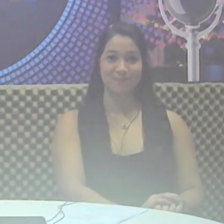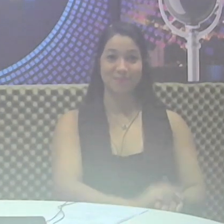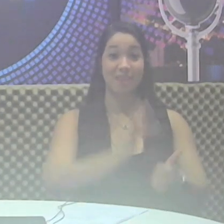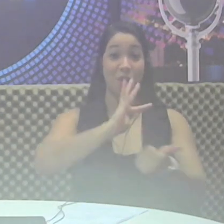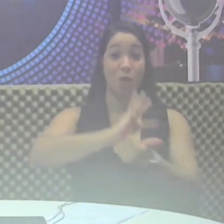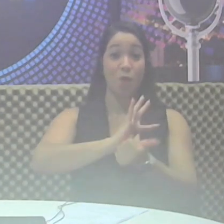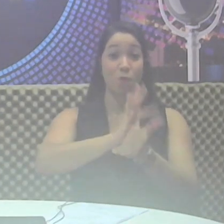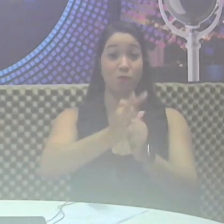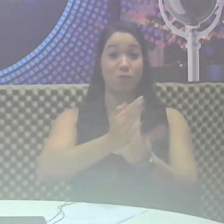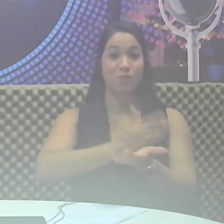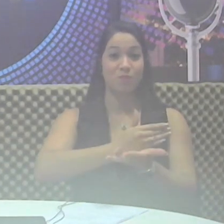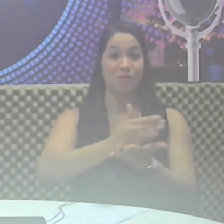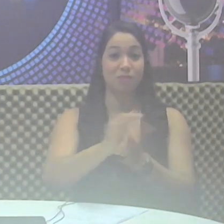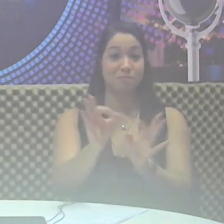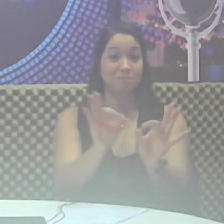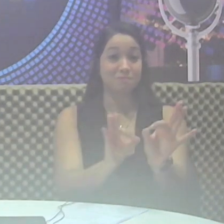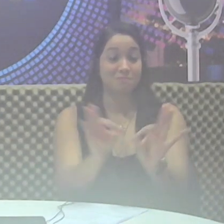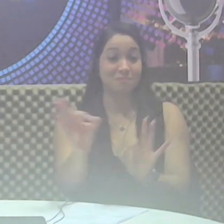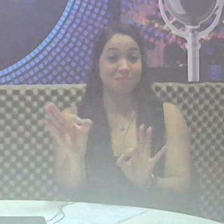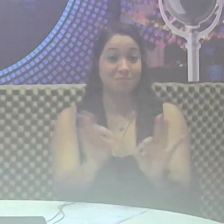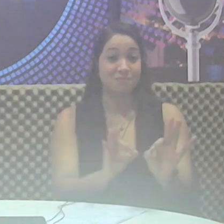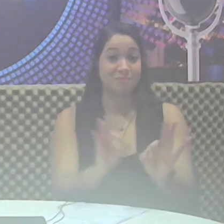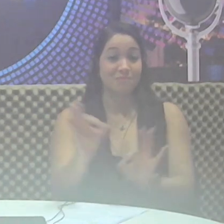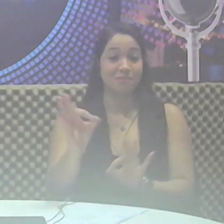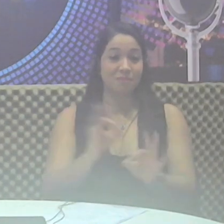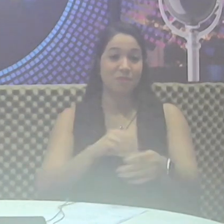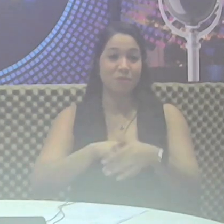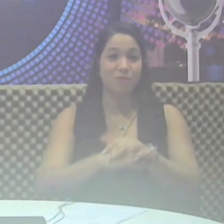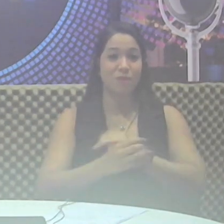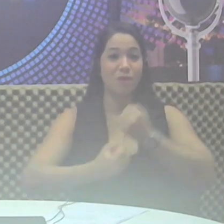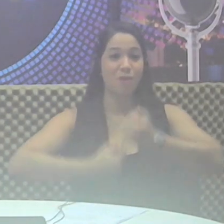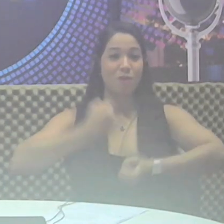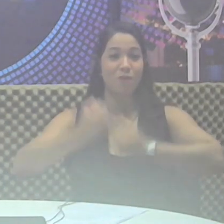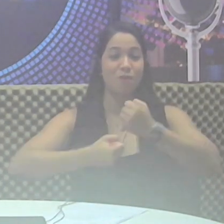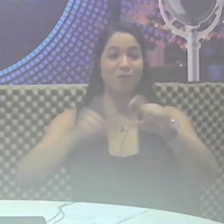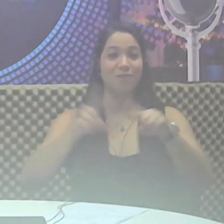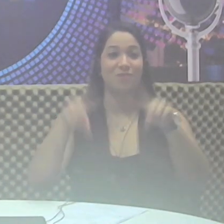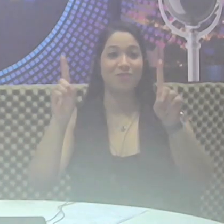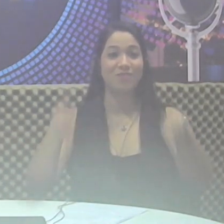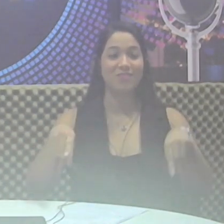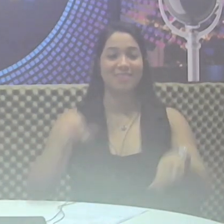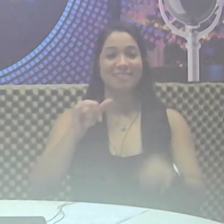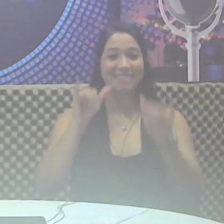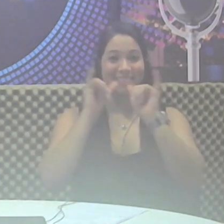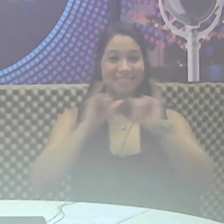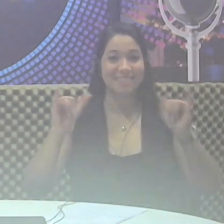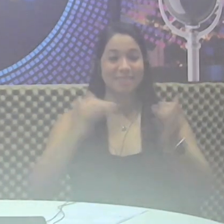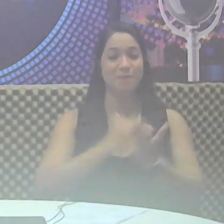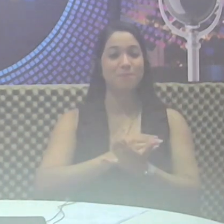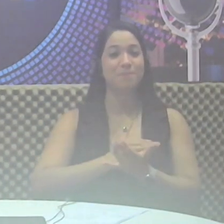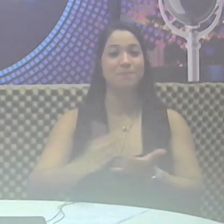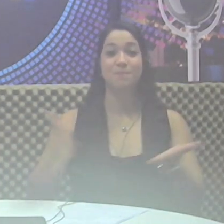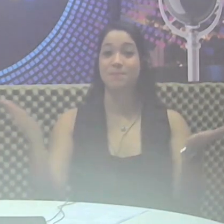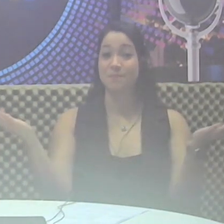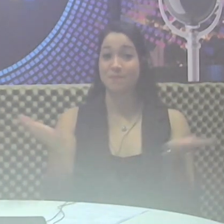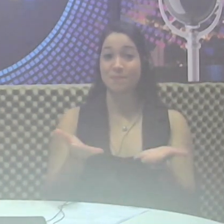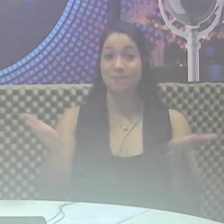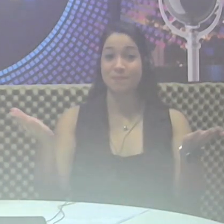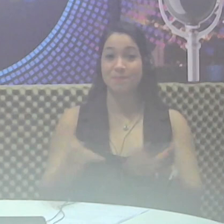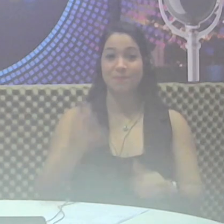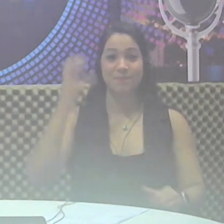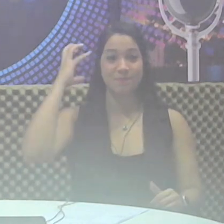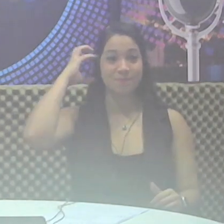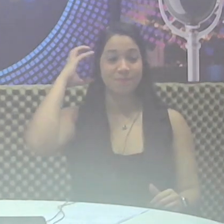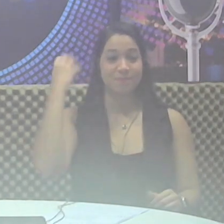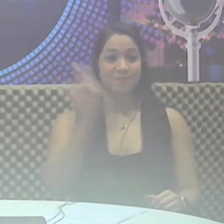Futel inicia preparativos para a tradicional Corrida do Trabalhador. Essas e outras notícias a partir